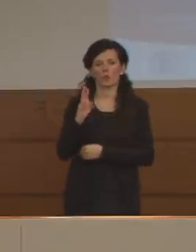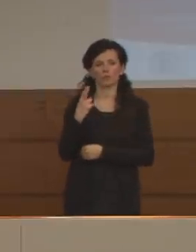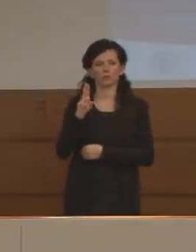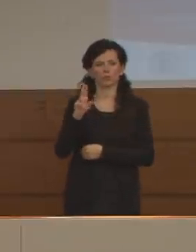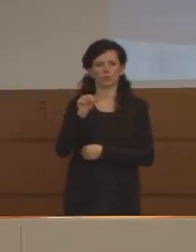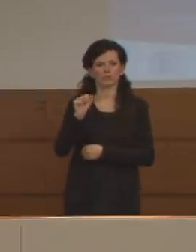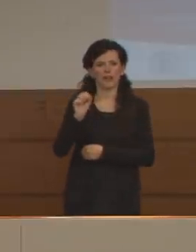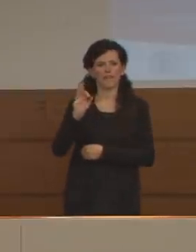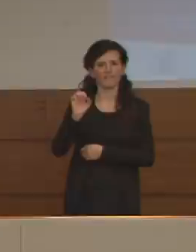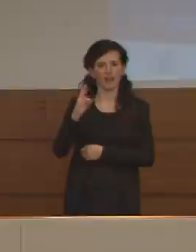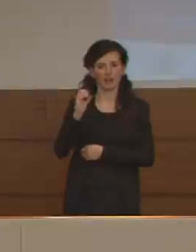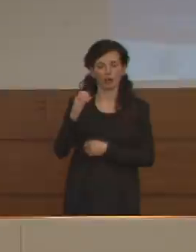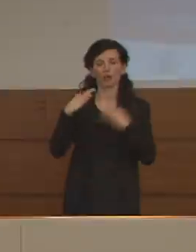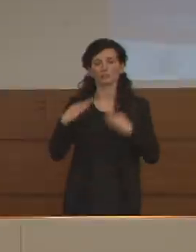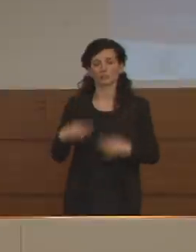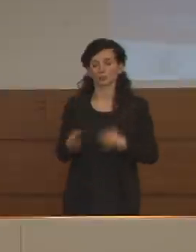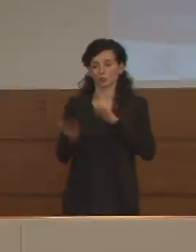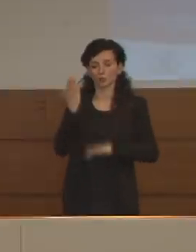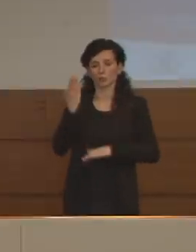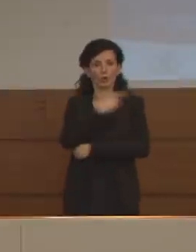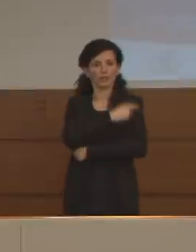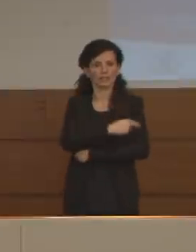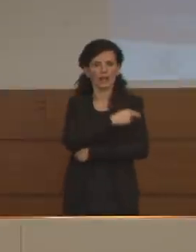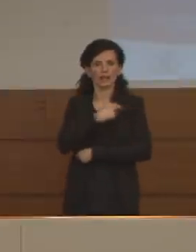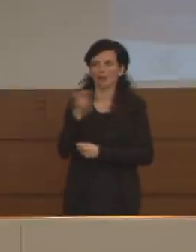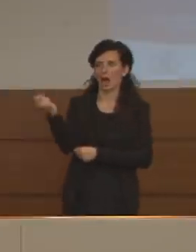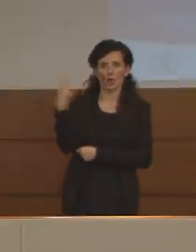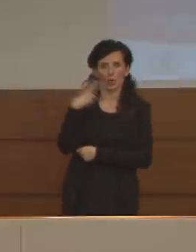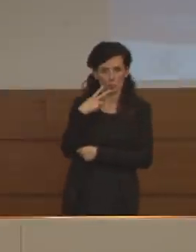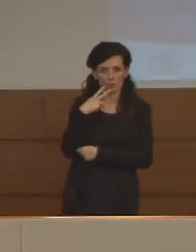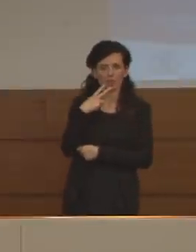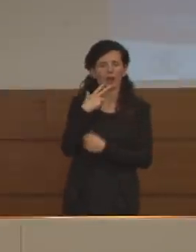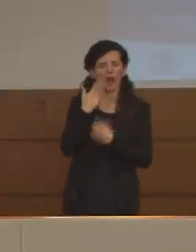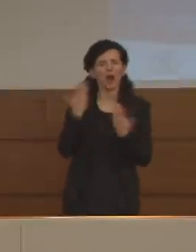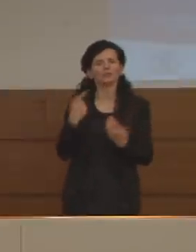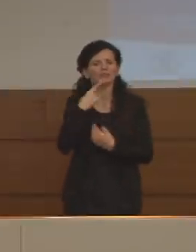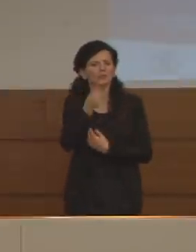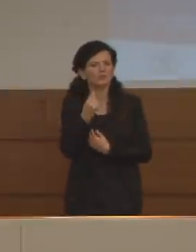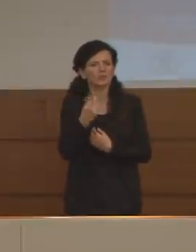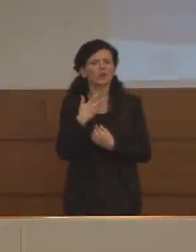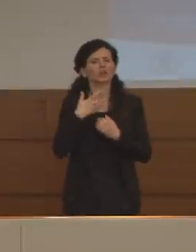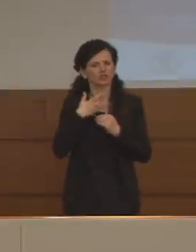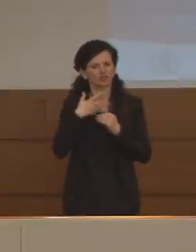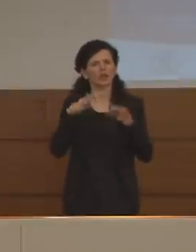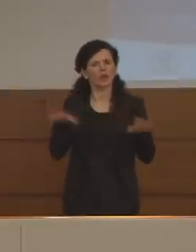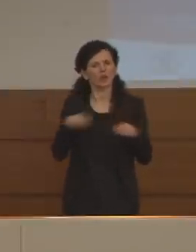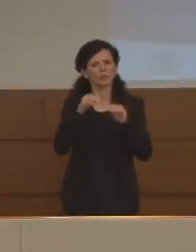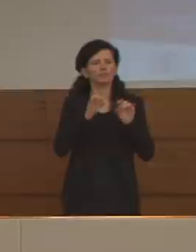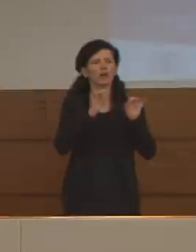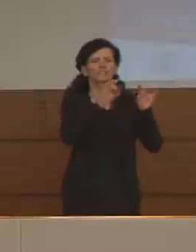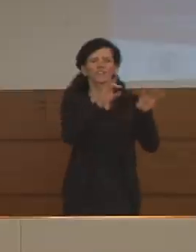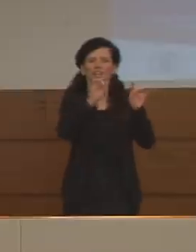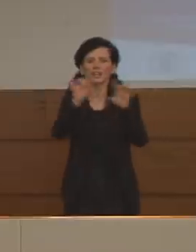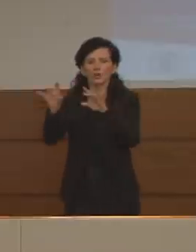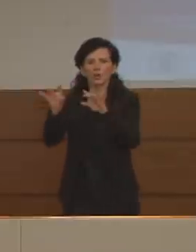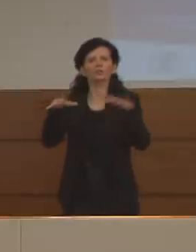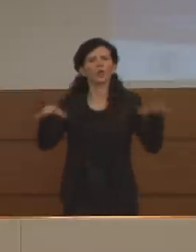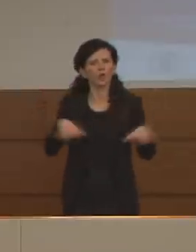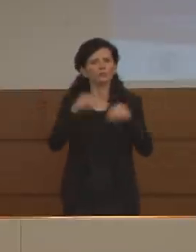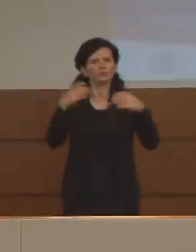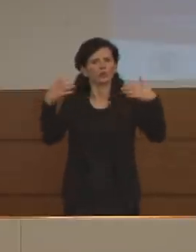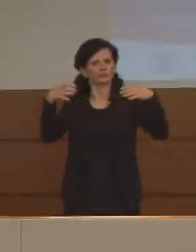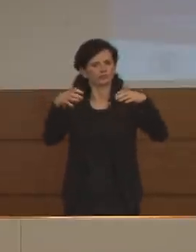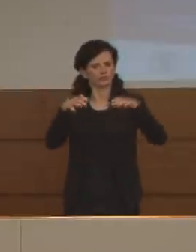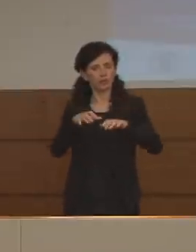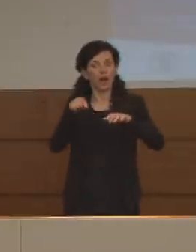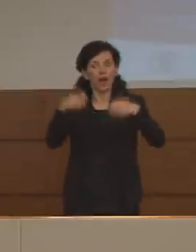l'istituto superiore di sanità ci ha comunicato e cioè che c'è un calo nella trasmissione del virus se c'è un calo